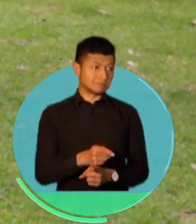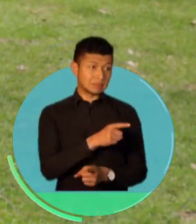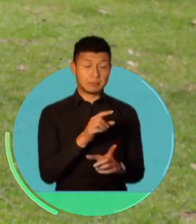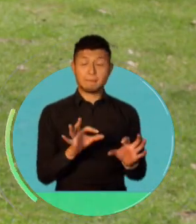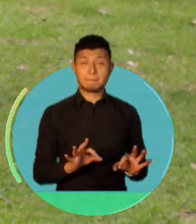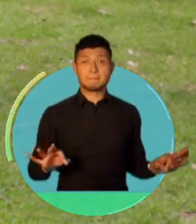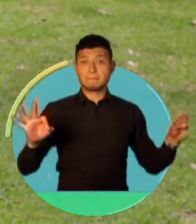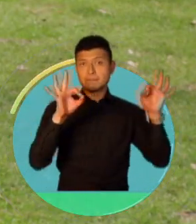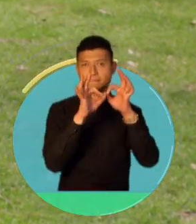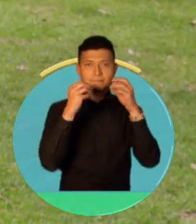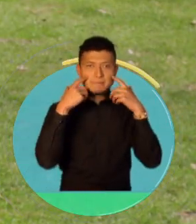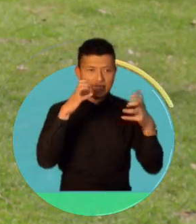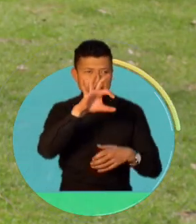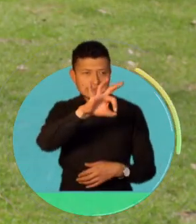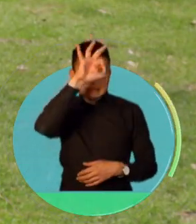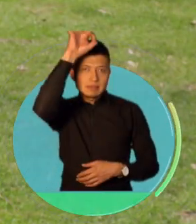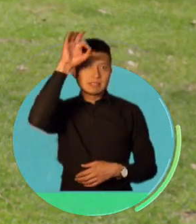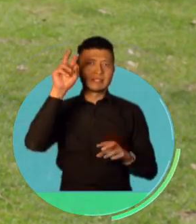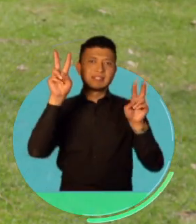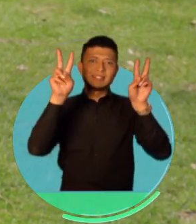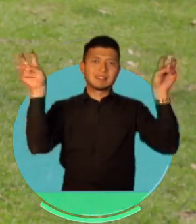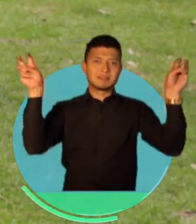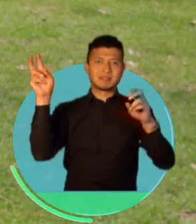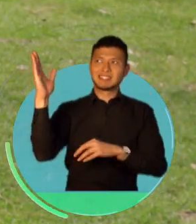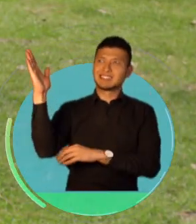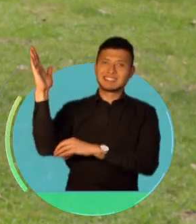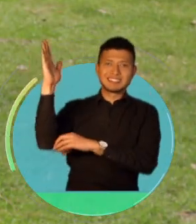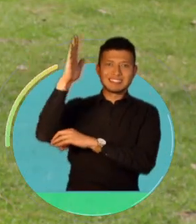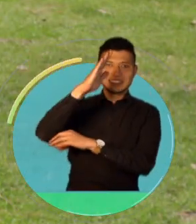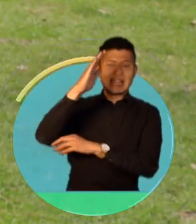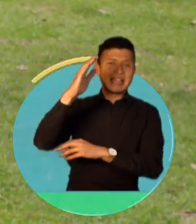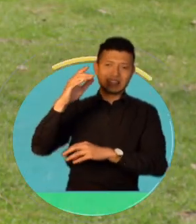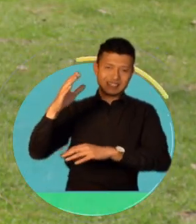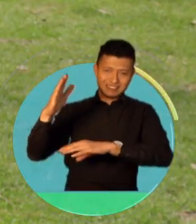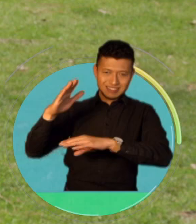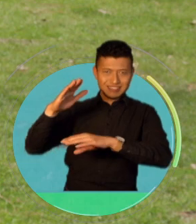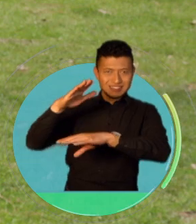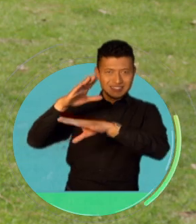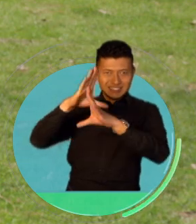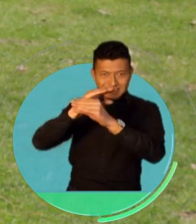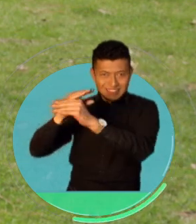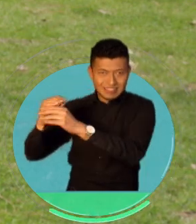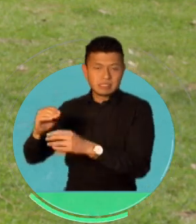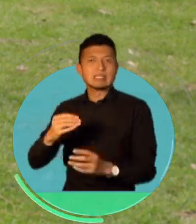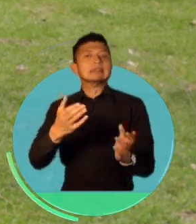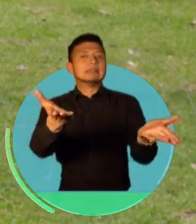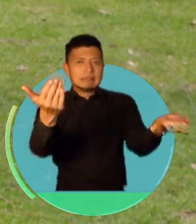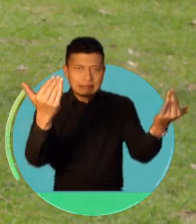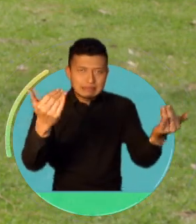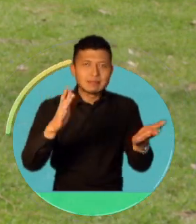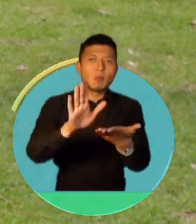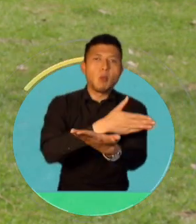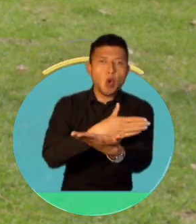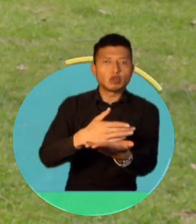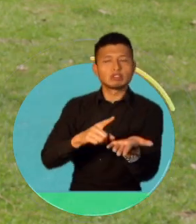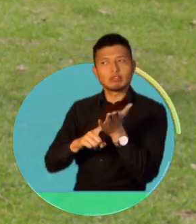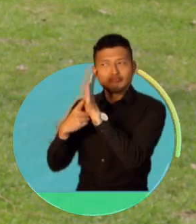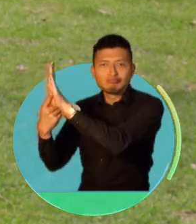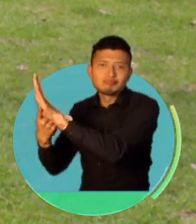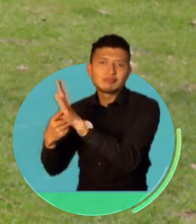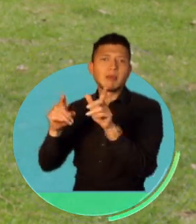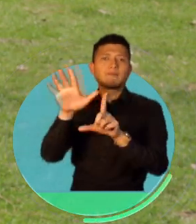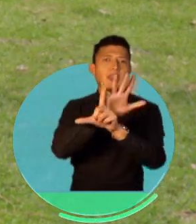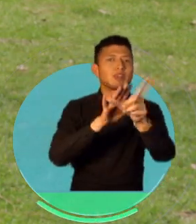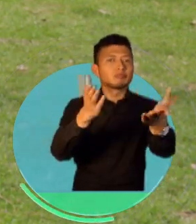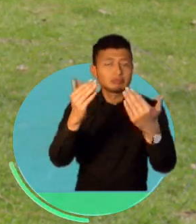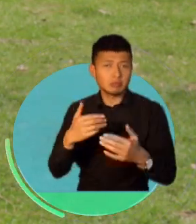correcto Eso es lo más importante que quiero destacar de la franja que vengan que vengan que entreguen su música que